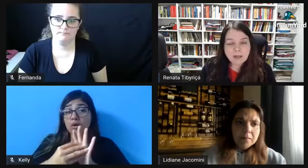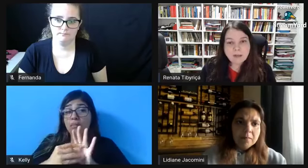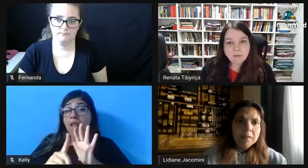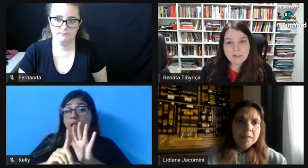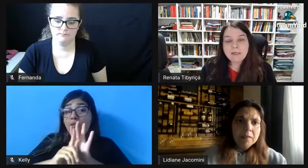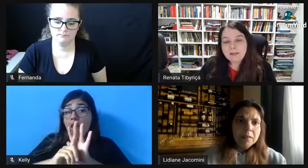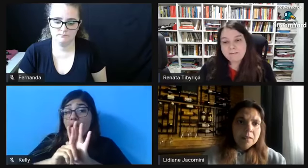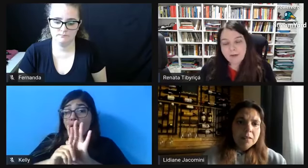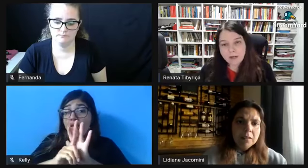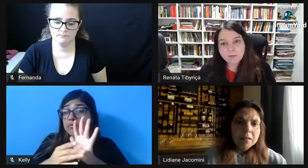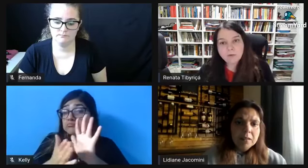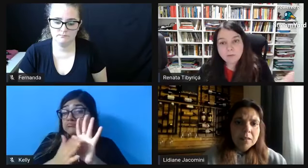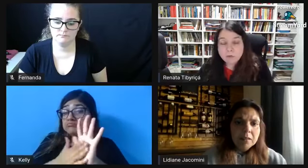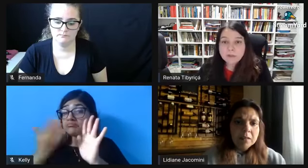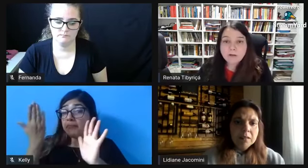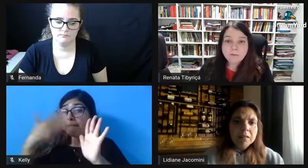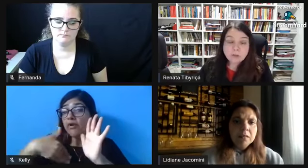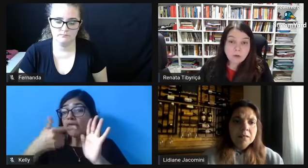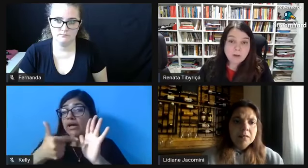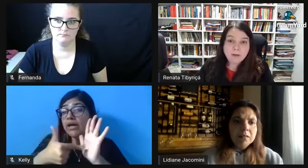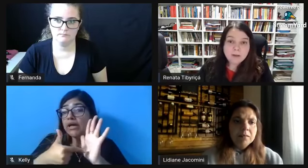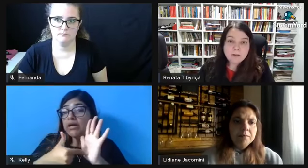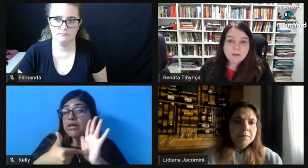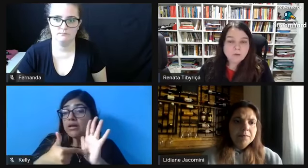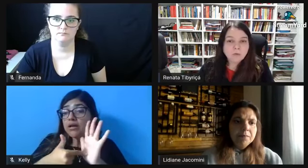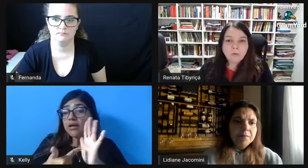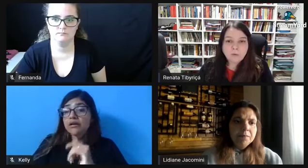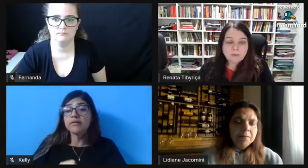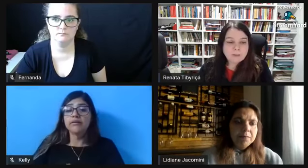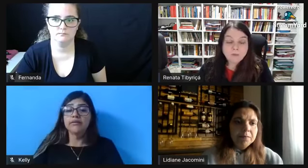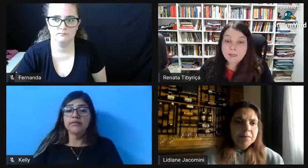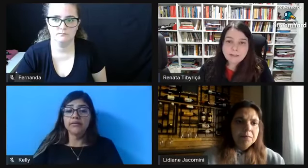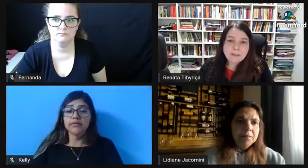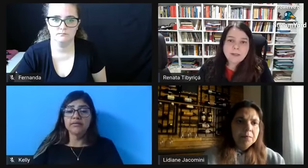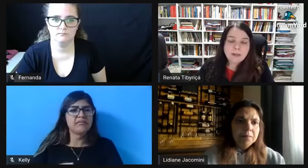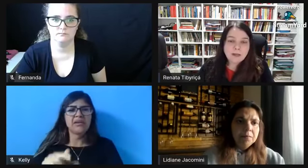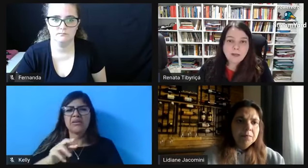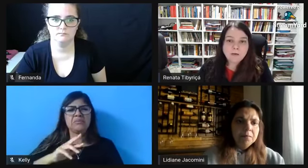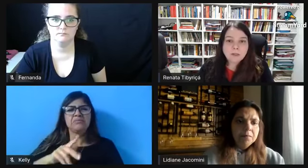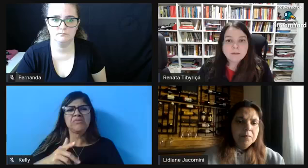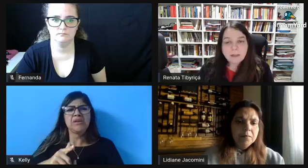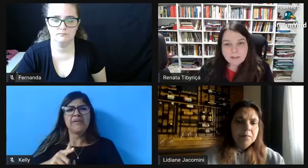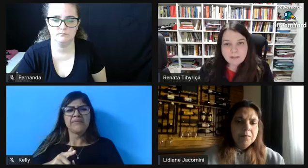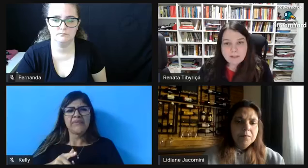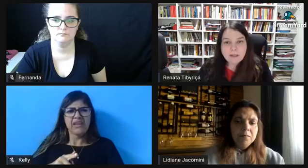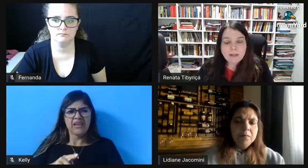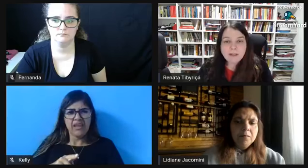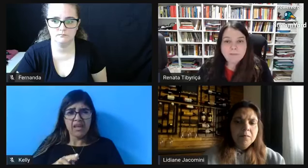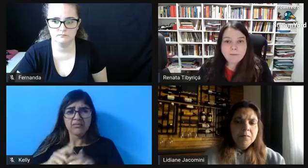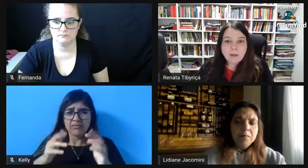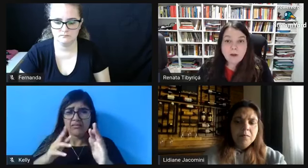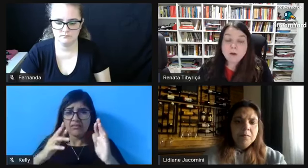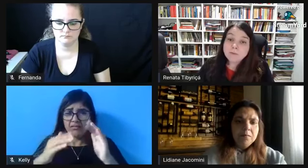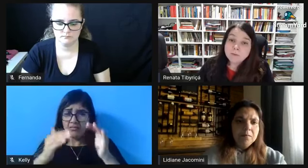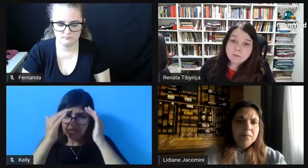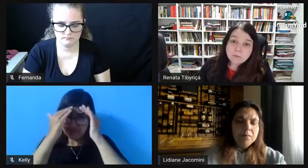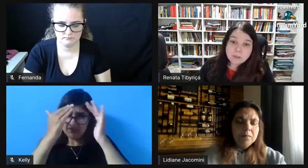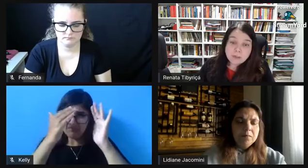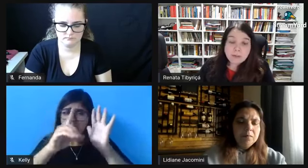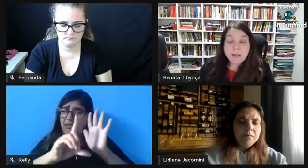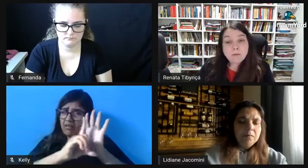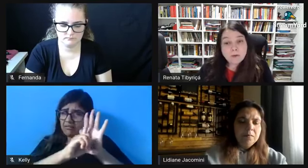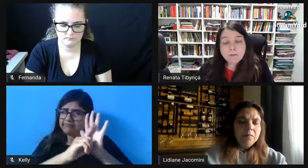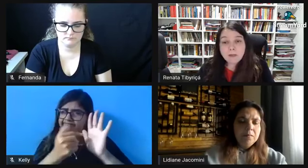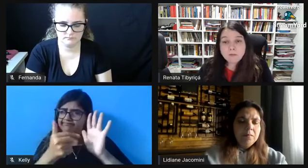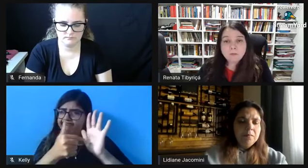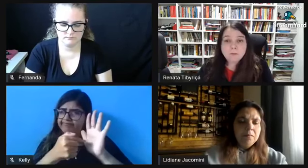está dispensado ali, grifado, e mostrar, falar assim, olha, eu não estou fazendo nada que é ilegal, está aqui na lei. Agora, se você não me